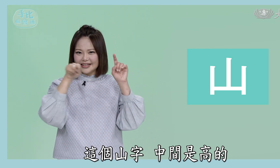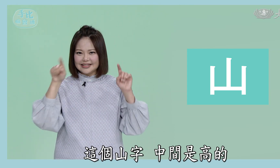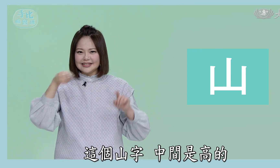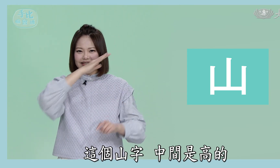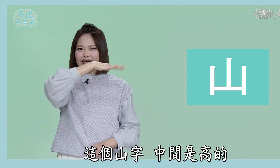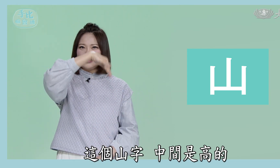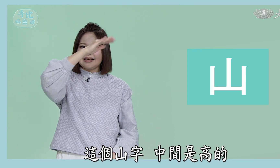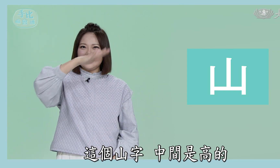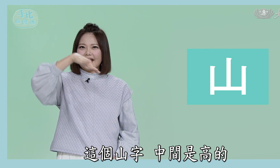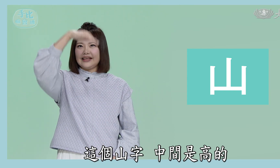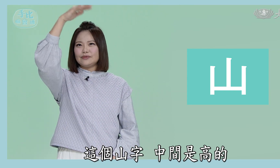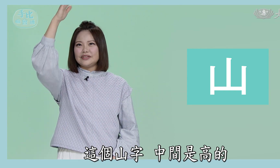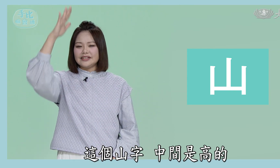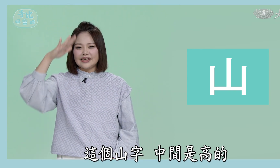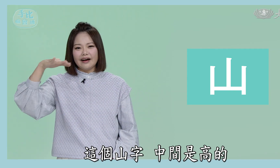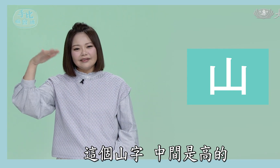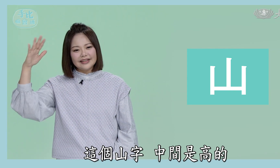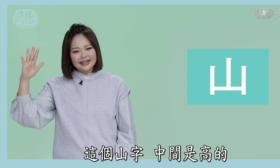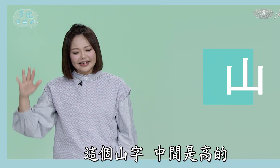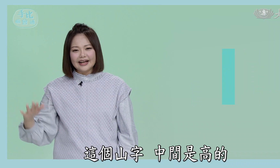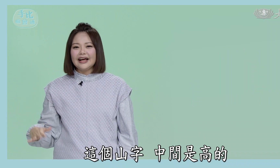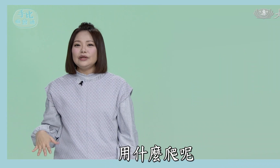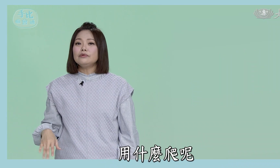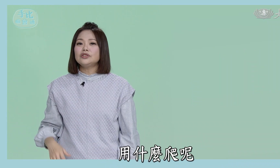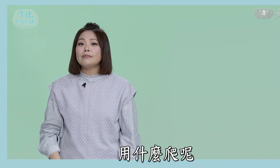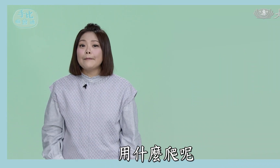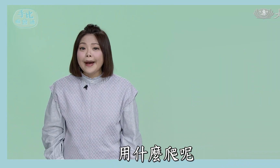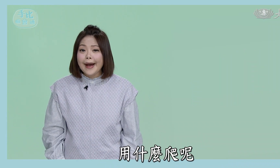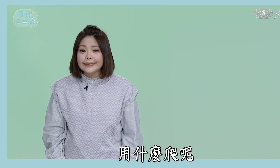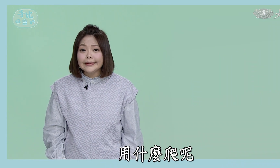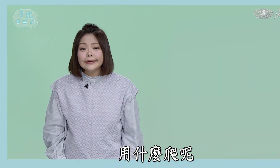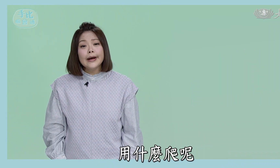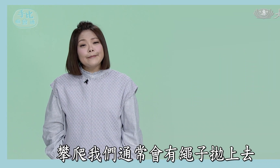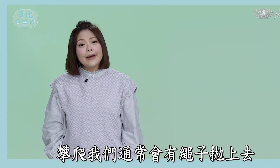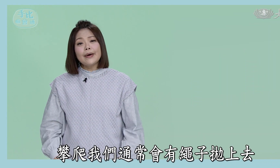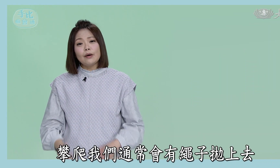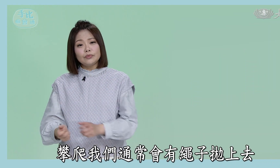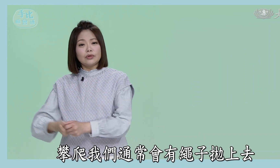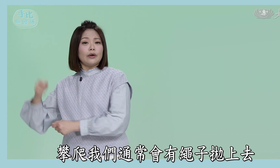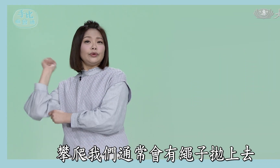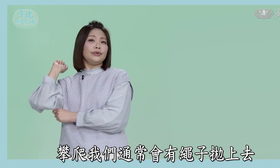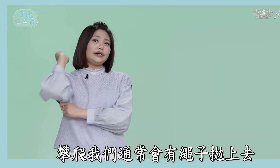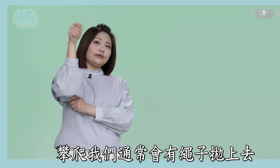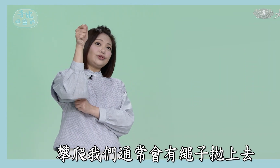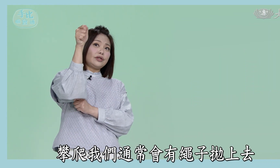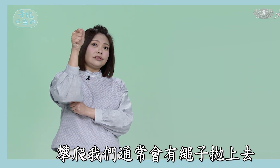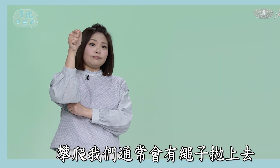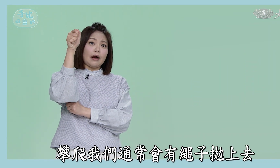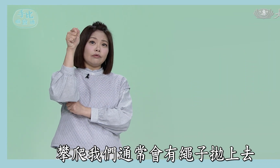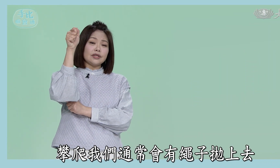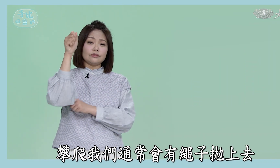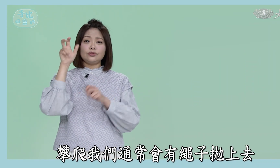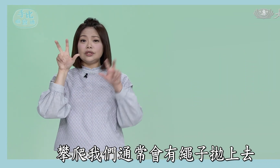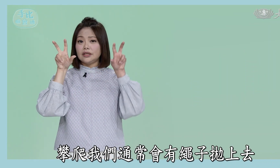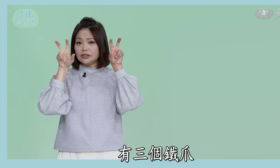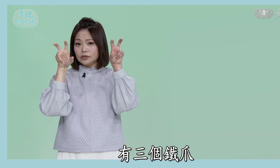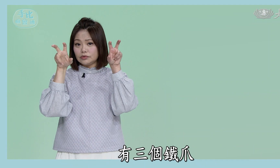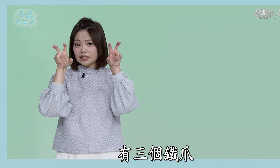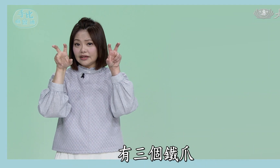字，哎，中间是高的，用什么爬呢？攀爬我们通常会有那个绳子抛上去，有三个